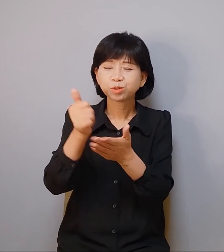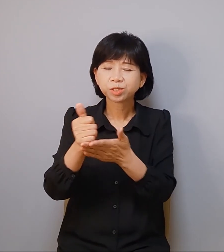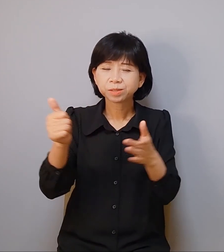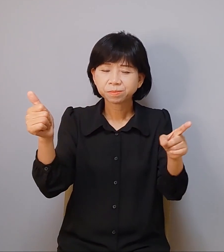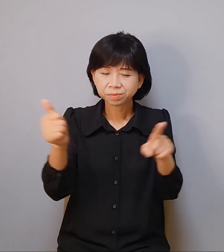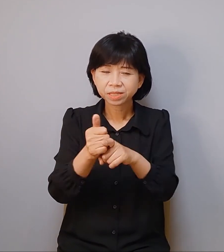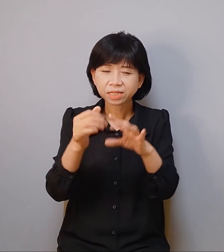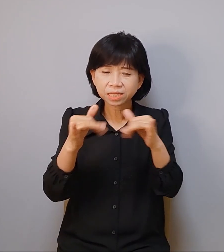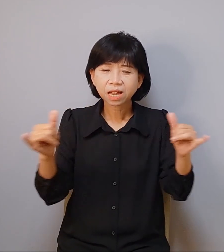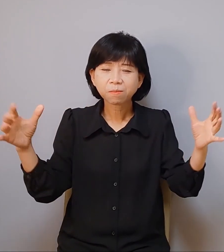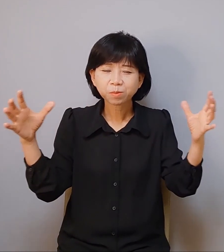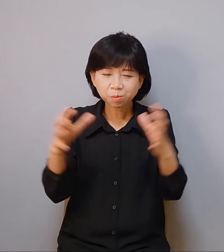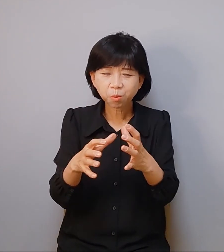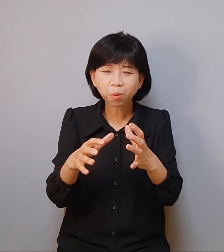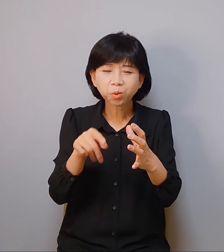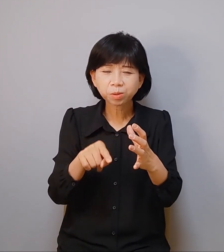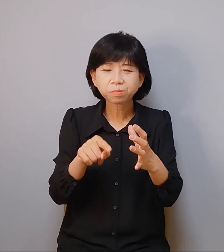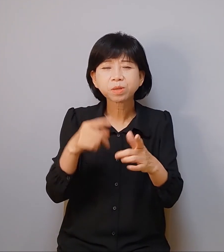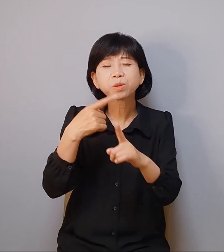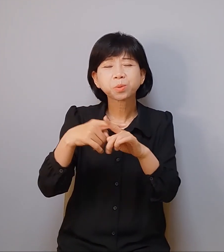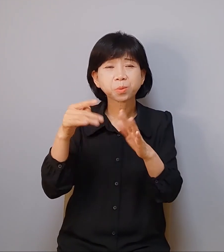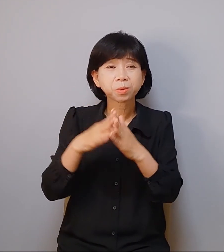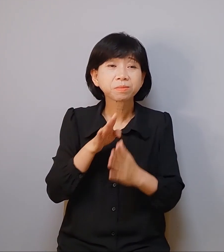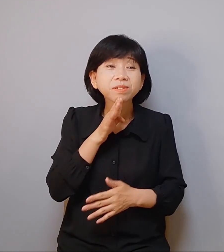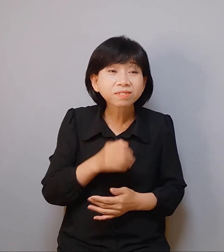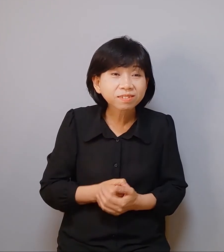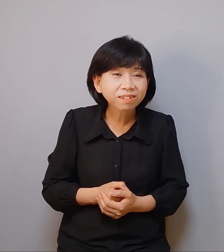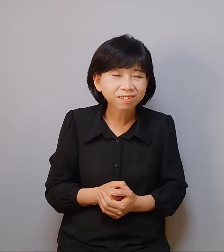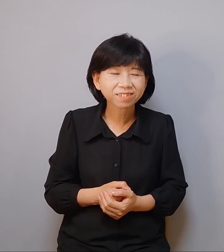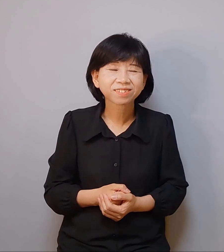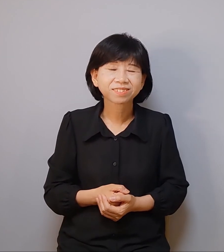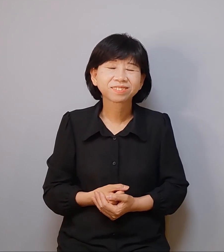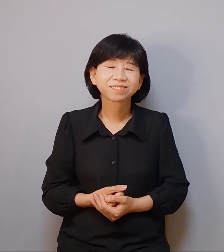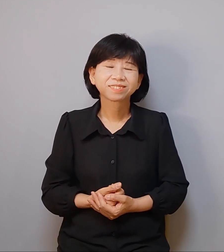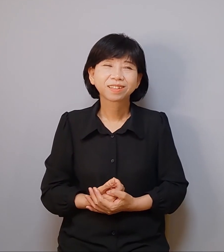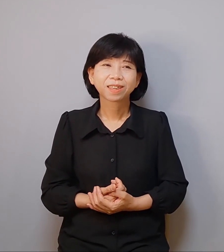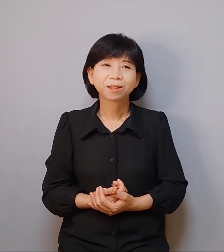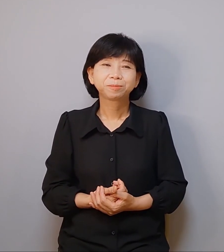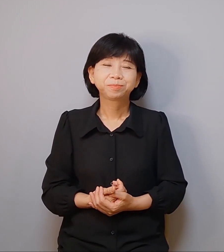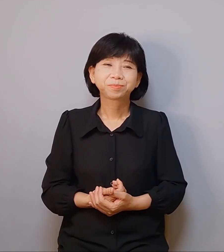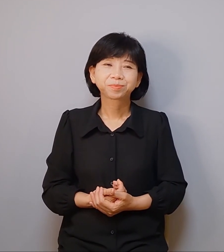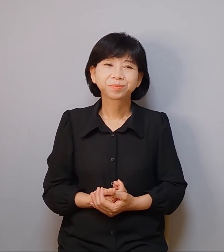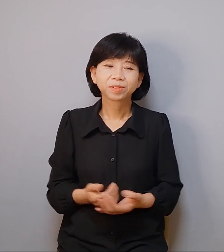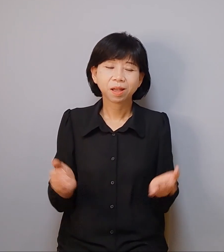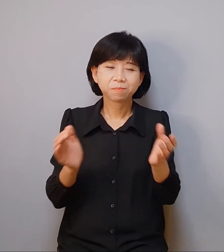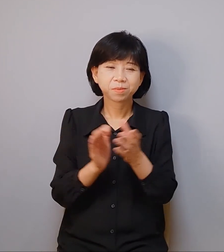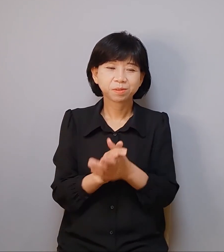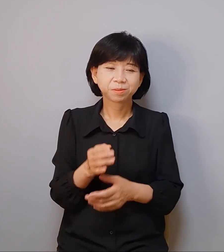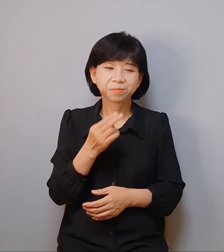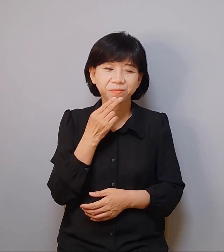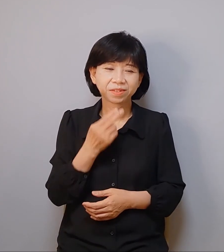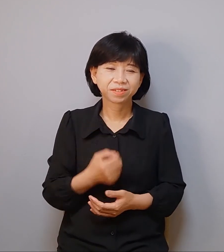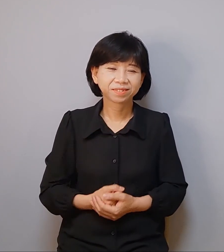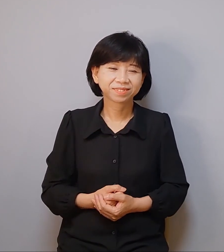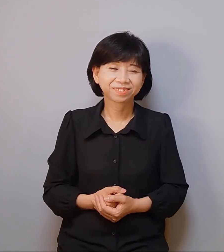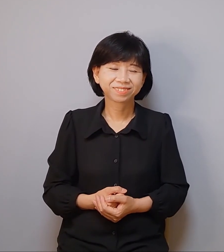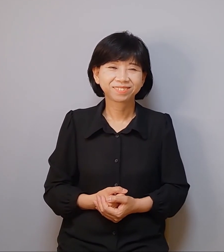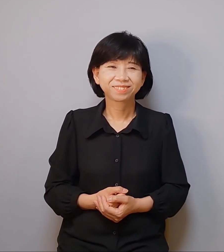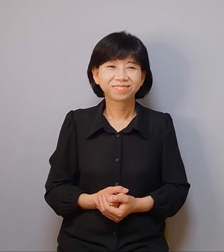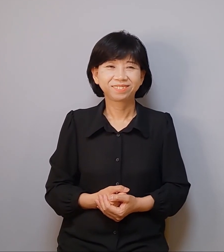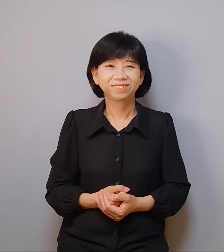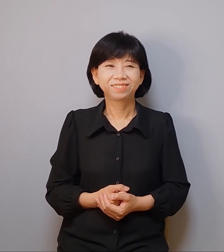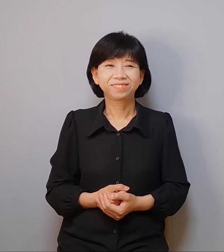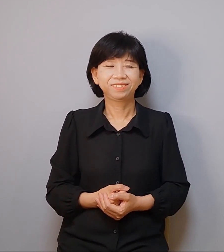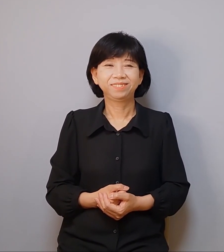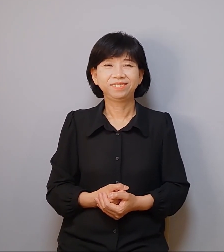아멘을 별로 안 하셔서 감사한 건지 아닌지 잘 헷갈리기는 한데, 네. 근데 이게 어떻게